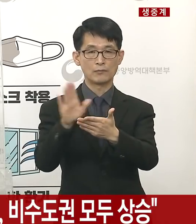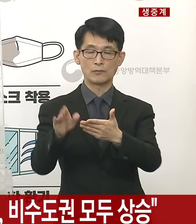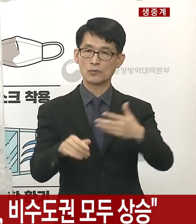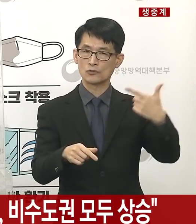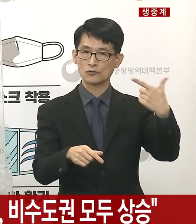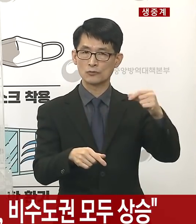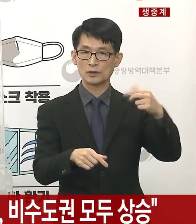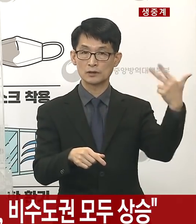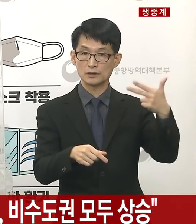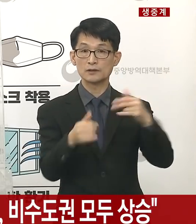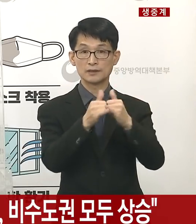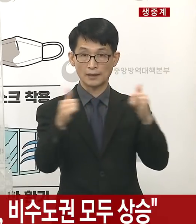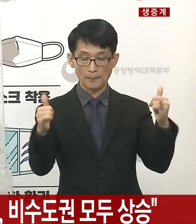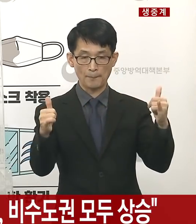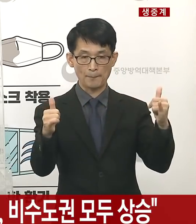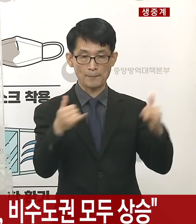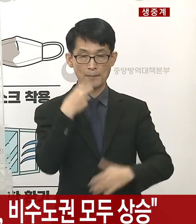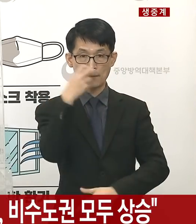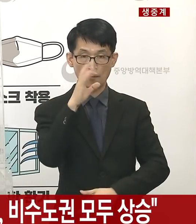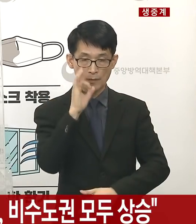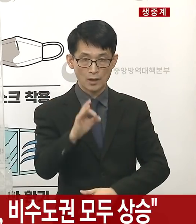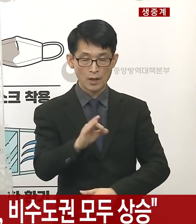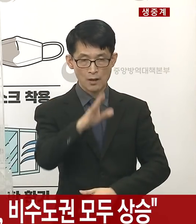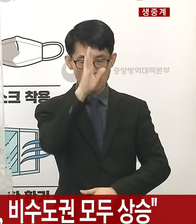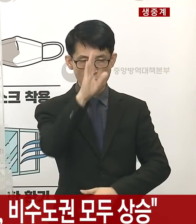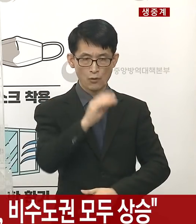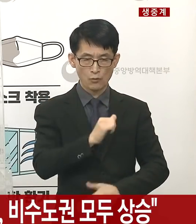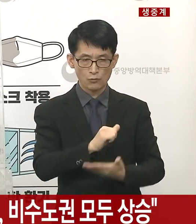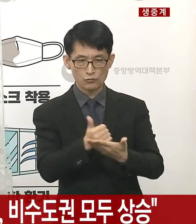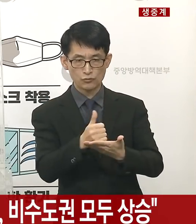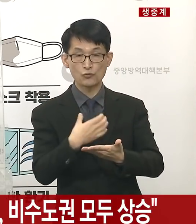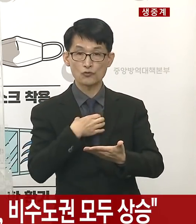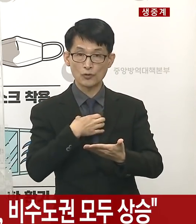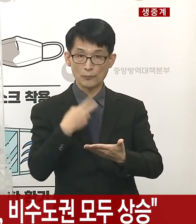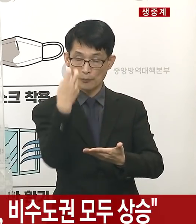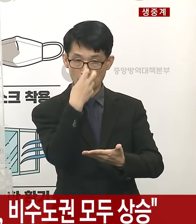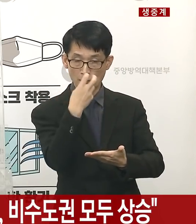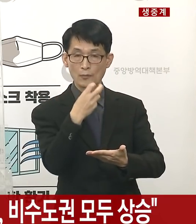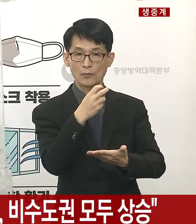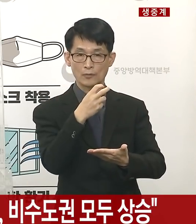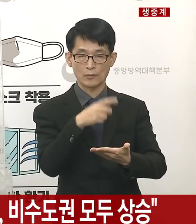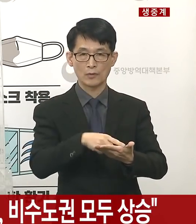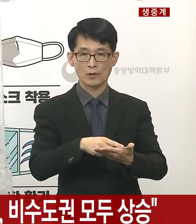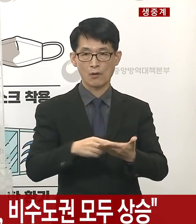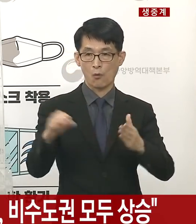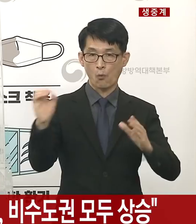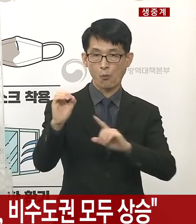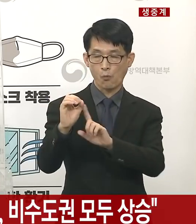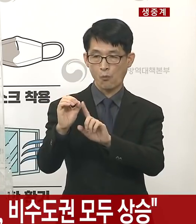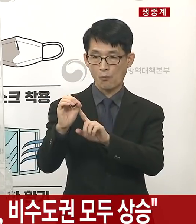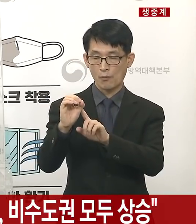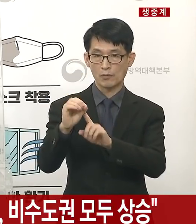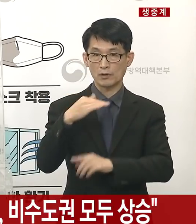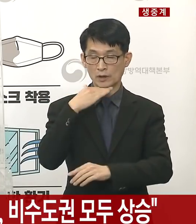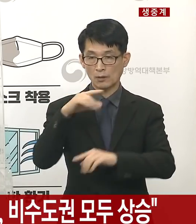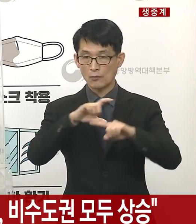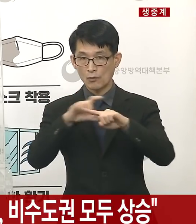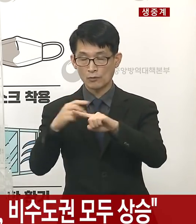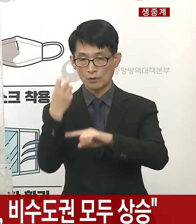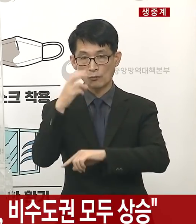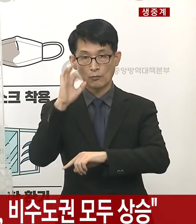6만 7천여 명을 대상으로 중증도를 비교 평가한 결과 오미크론 변이의 연령 표준화